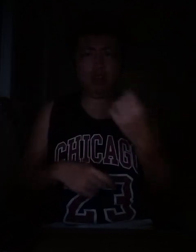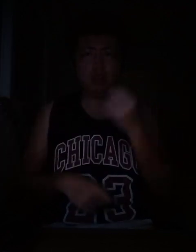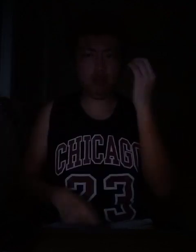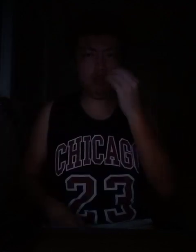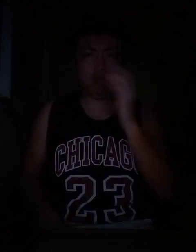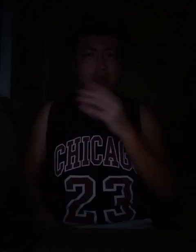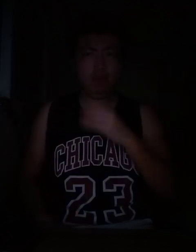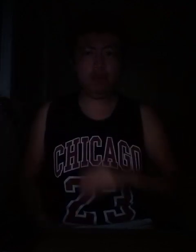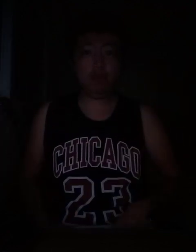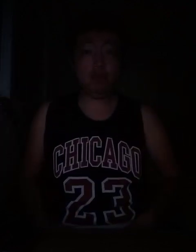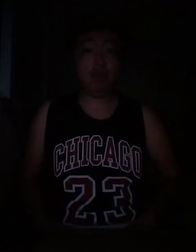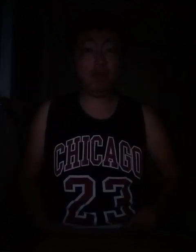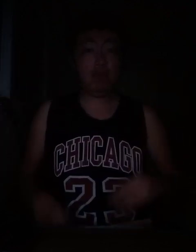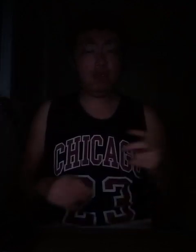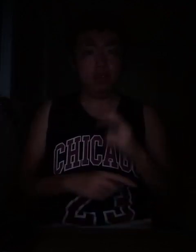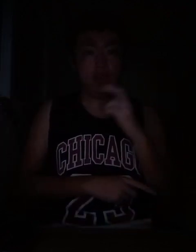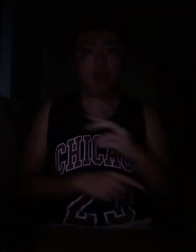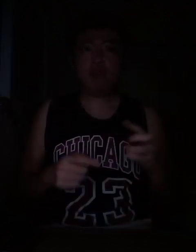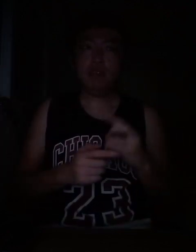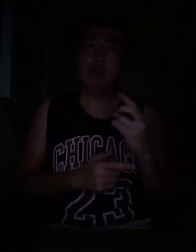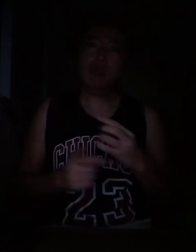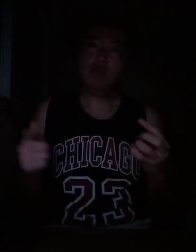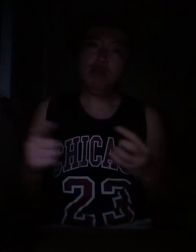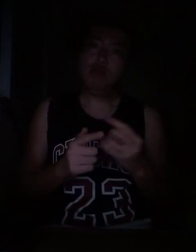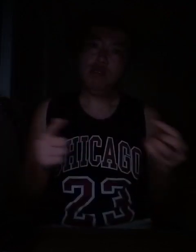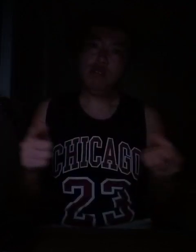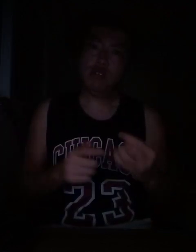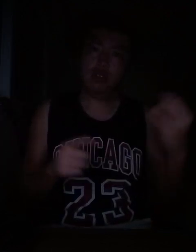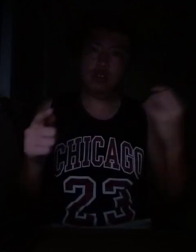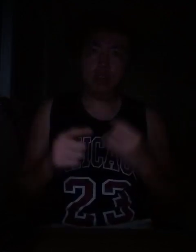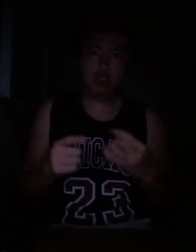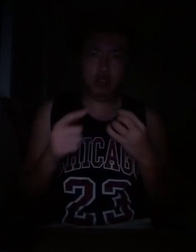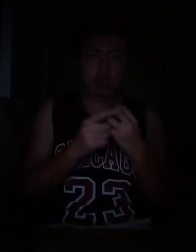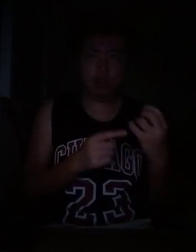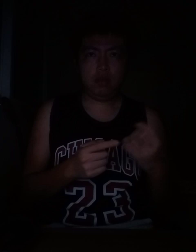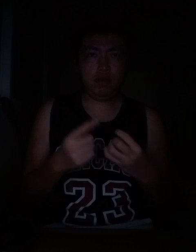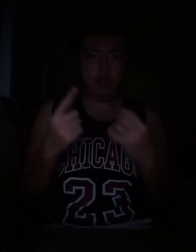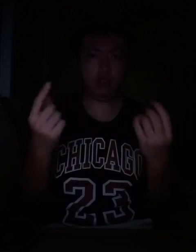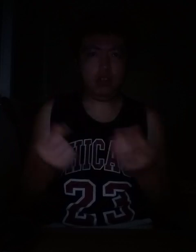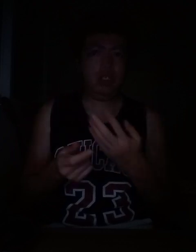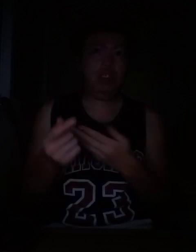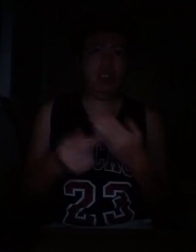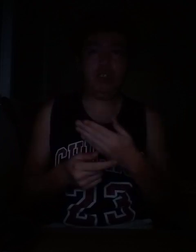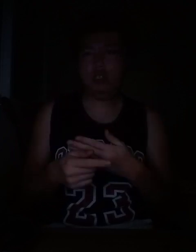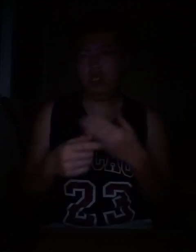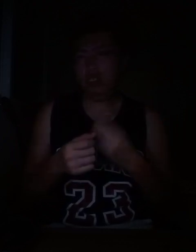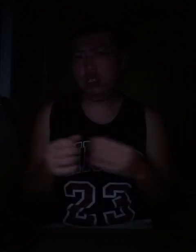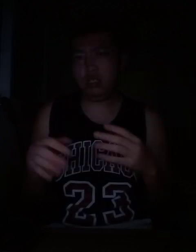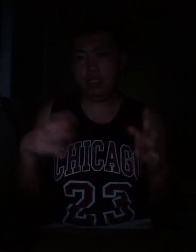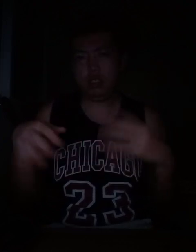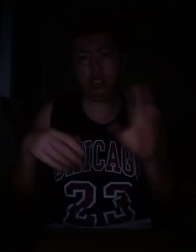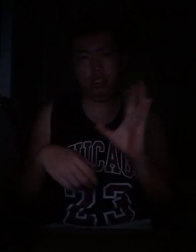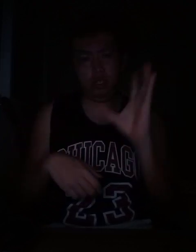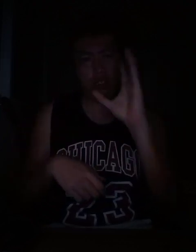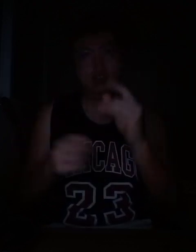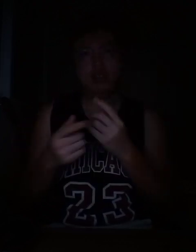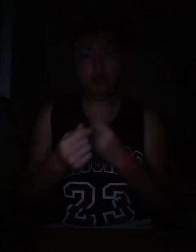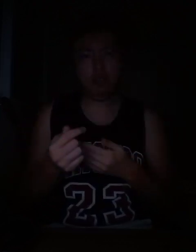불겠습니다. 무엇보다 이번 태풍 전국에 직접적인 영향권에 드는 만큼 어느 때보다 태풍의 만전을 기하셔야겠습니다.